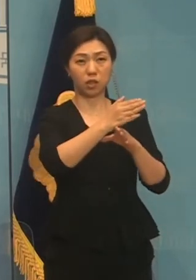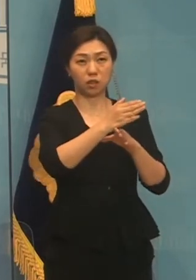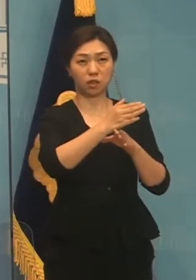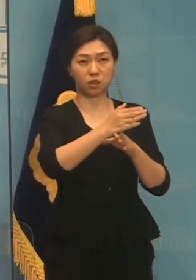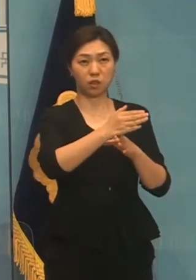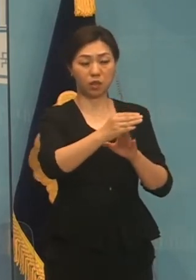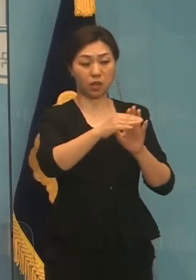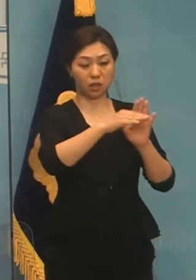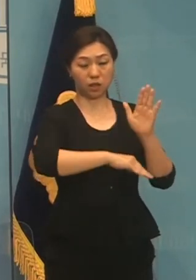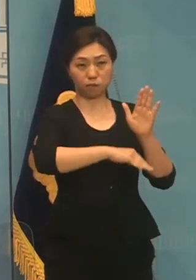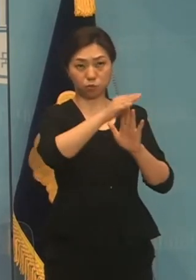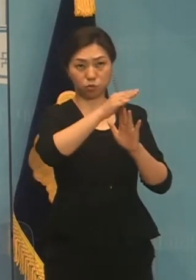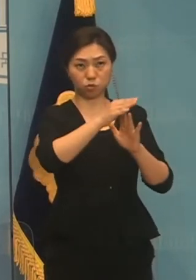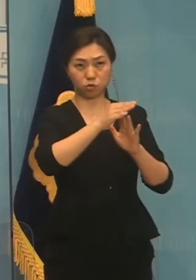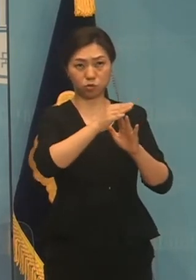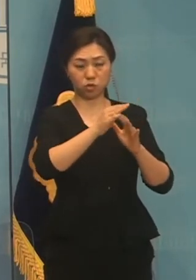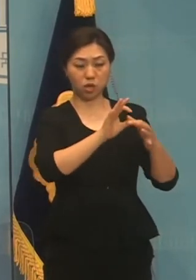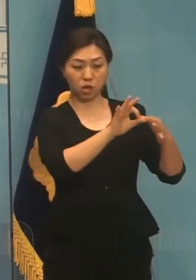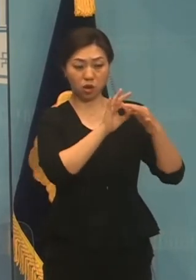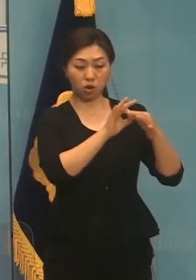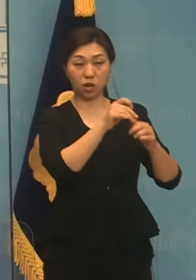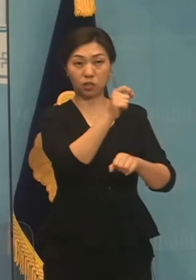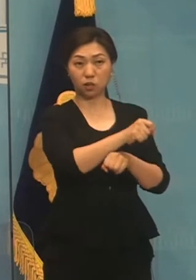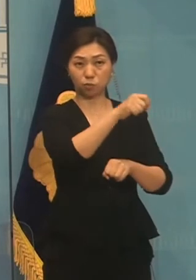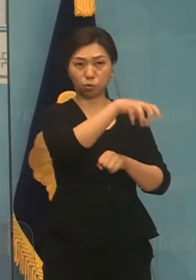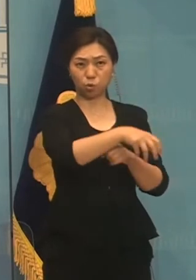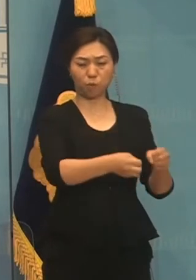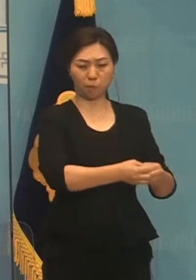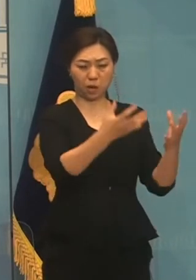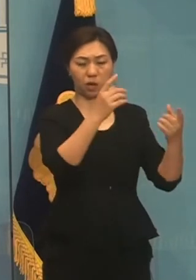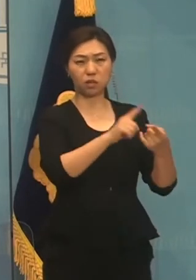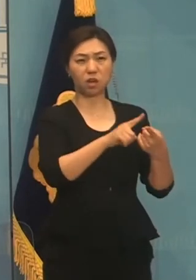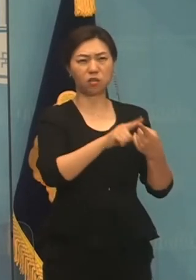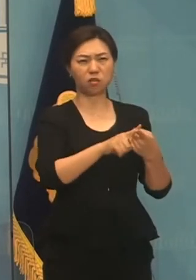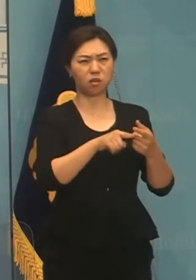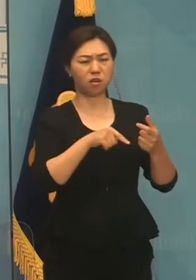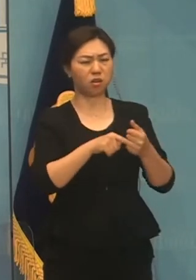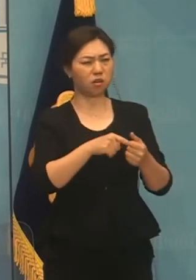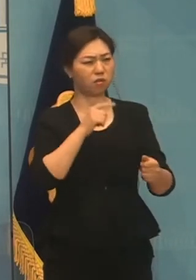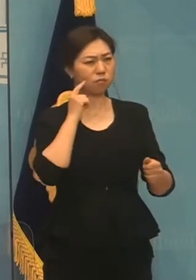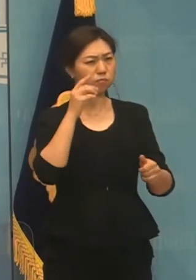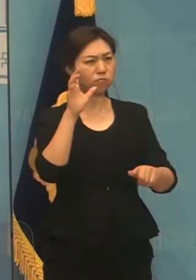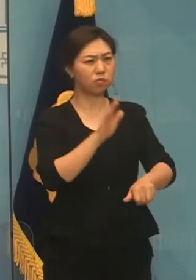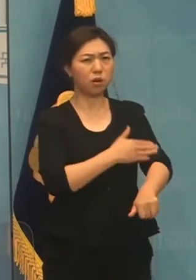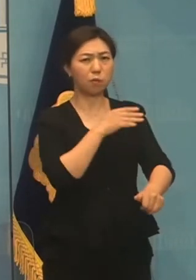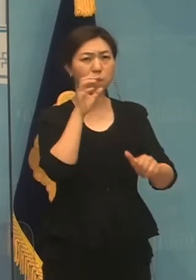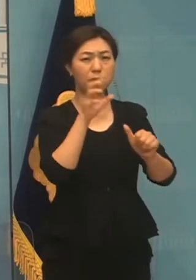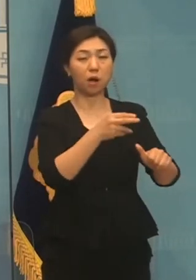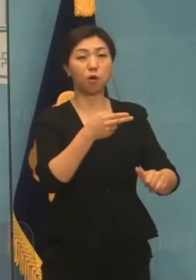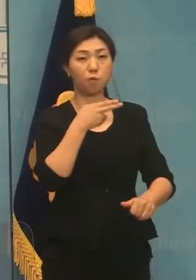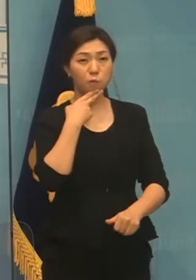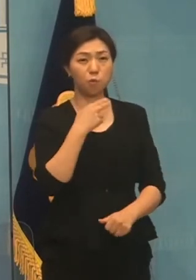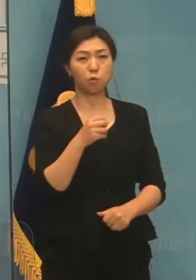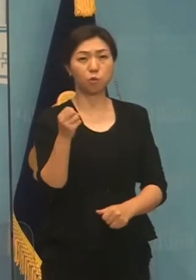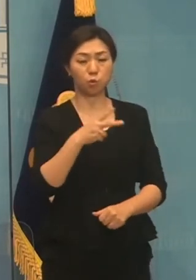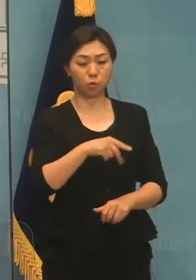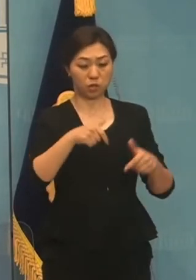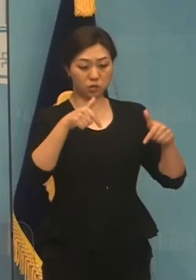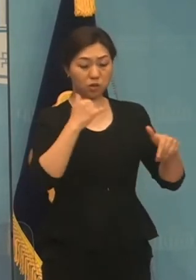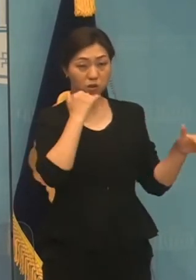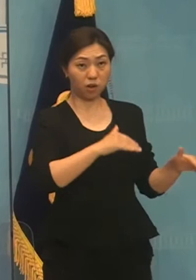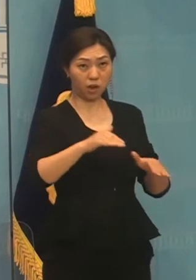제대로 묻지도 않았다. 서해 만행과 미사일 도발에도 침묵만 시켰다.